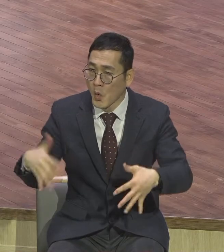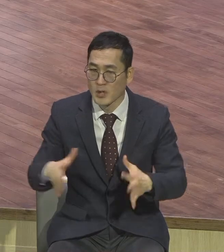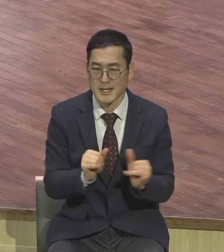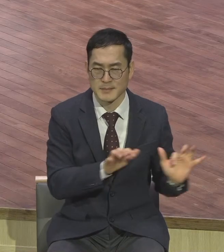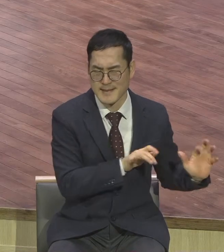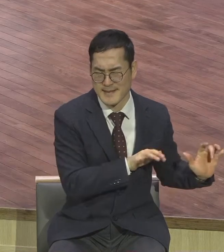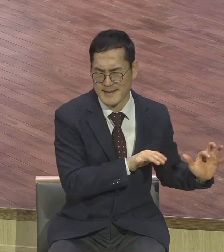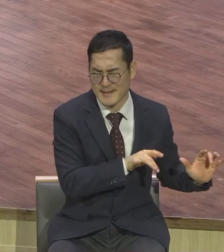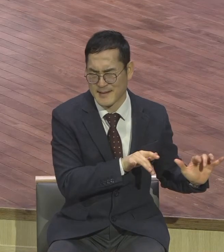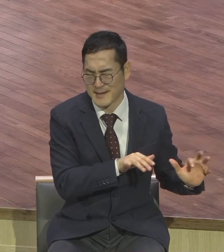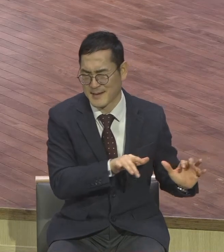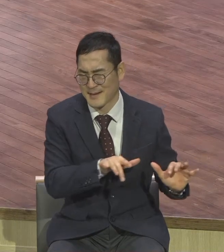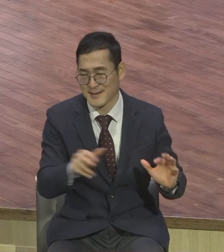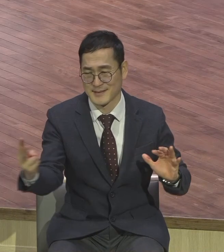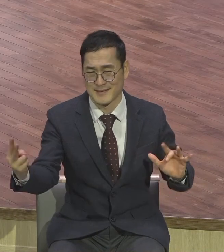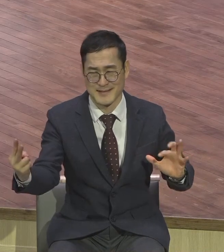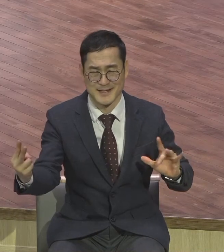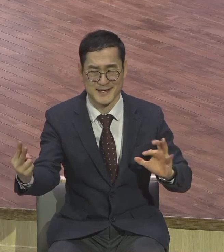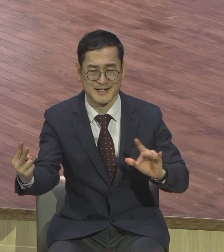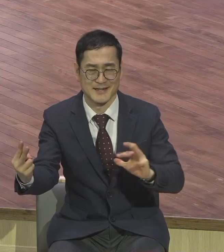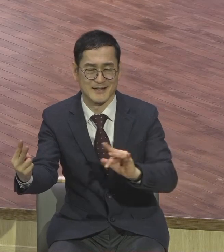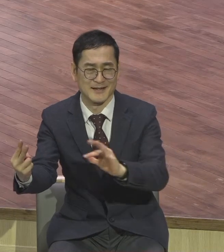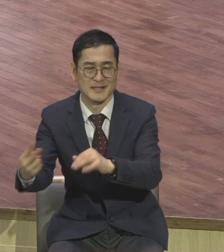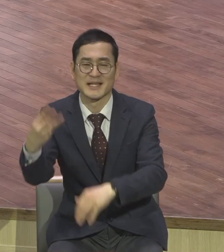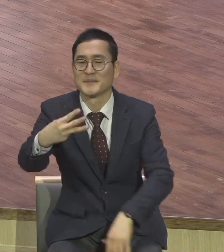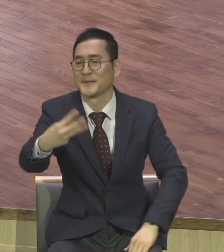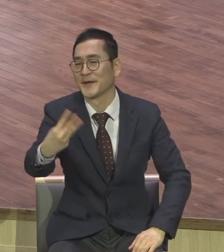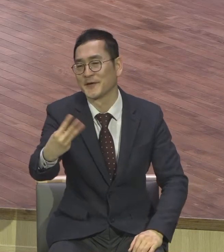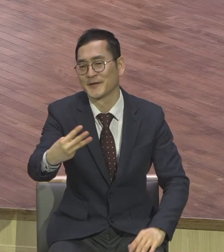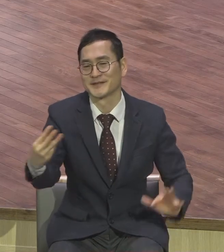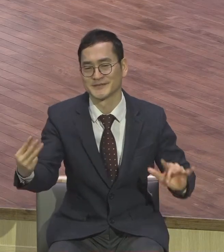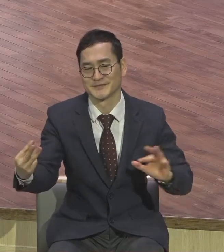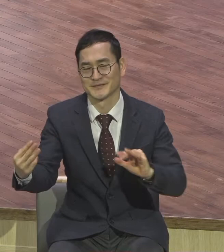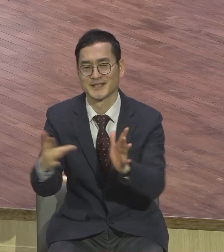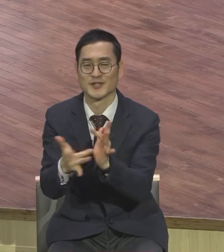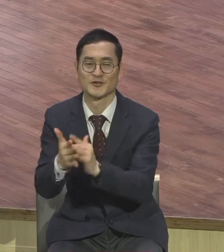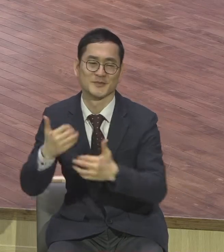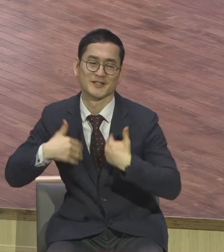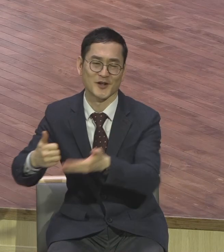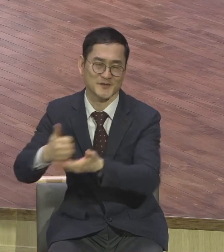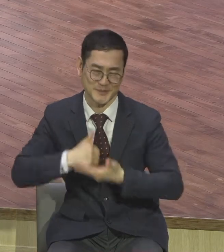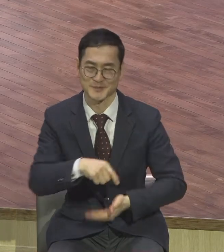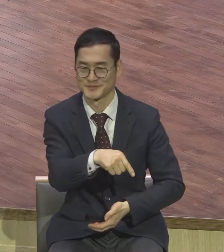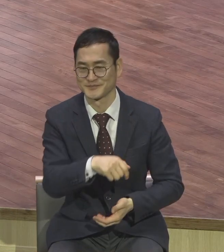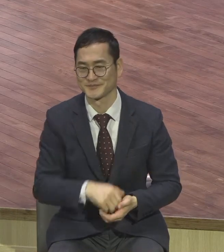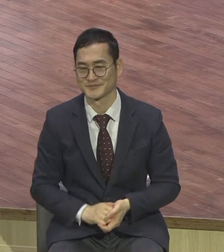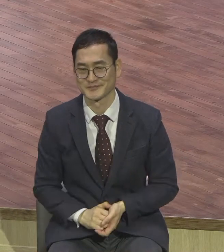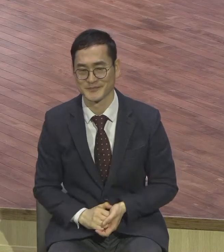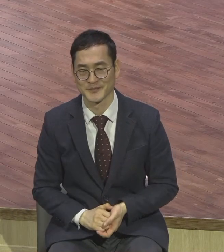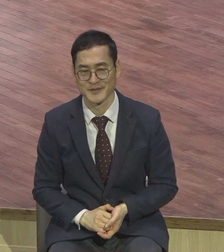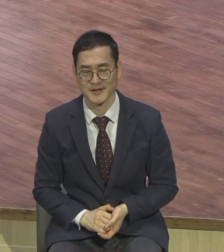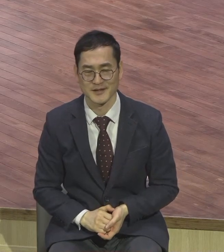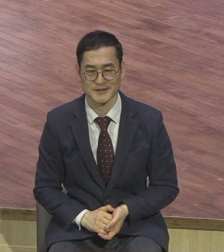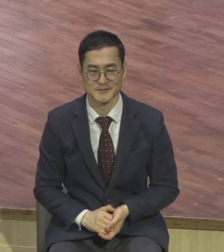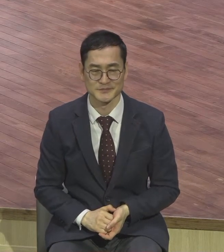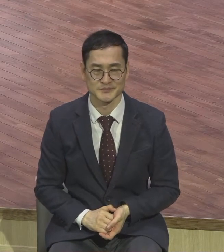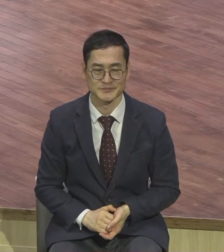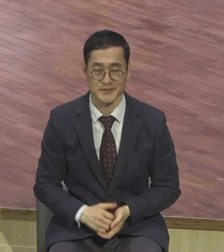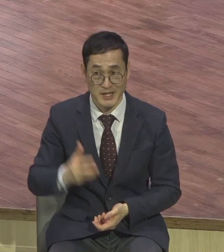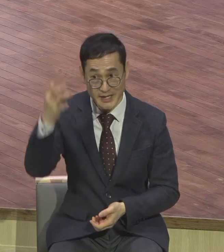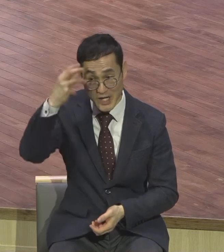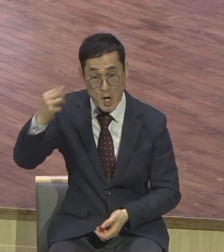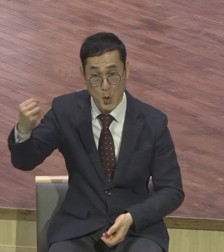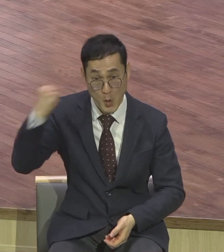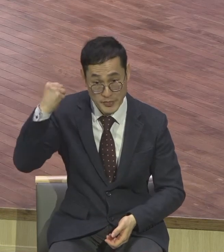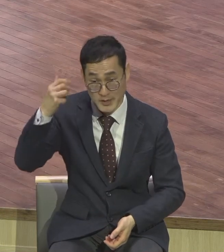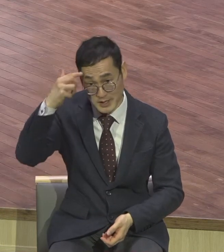서신거지요 성대 여러분 우리의 영권은 오직 예수의 그리스로를 바라보는 믿음의